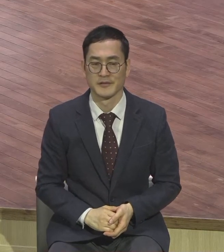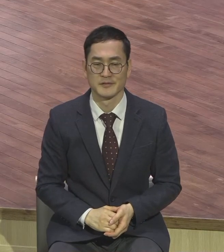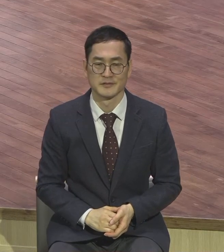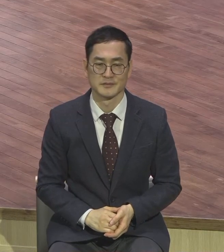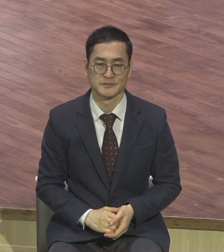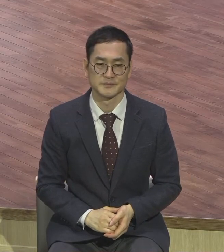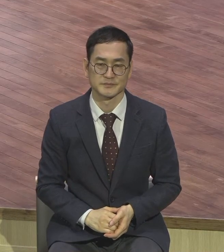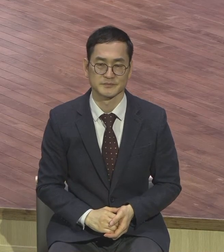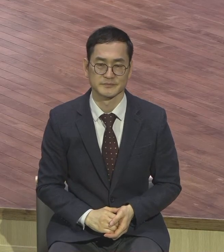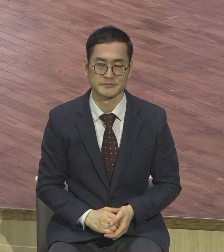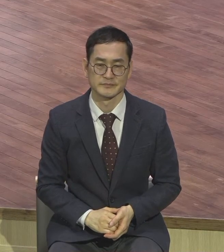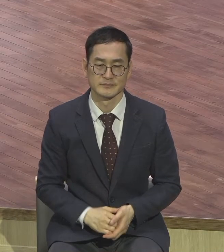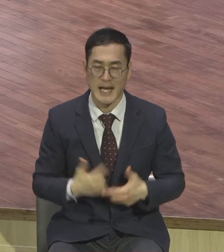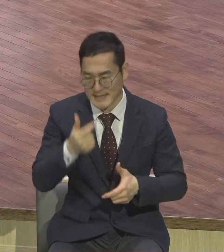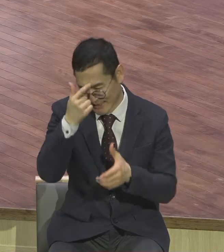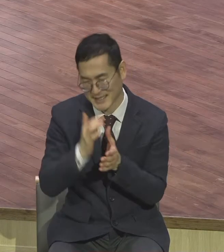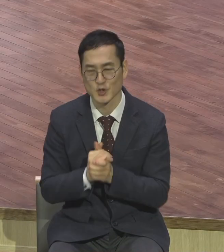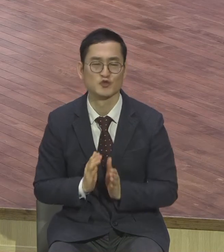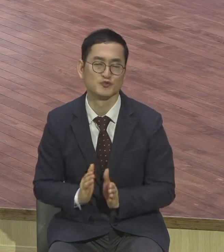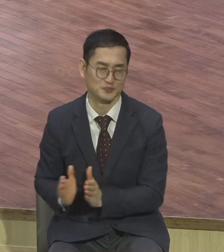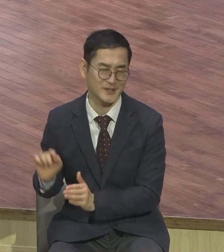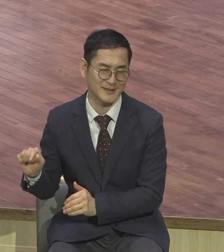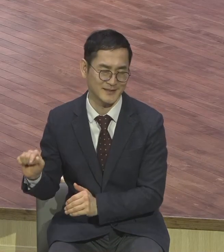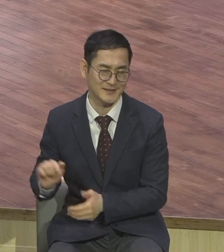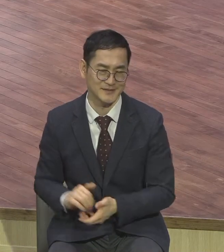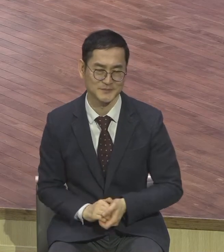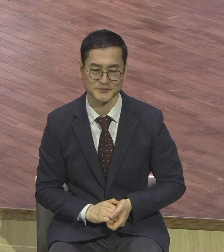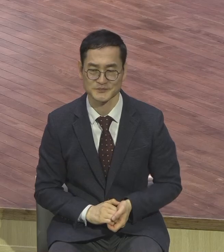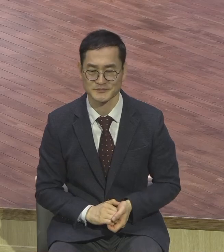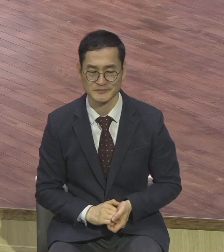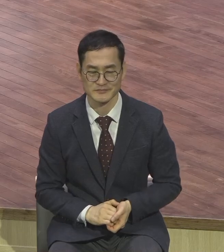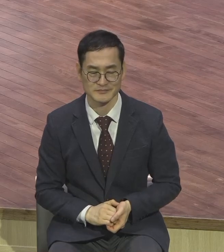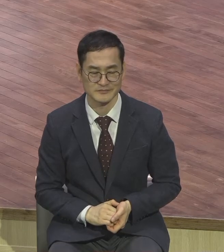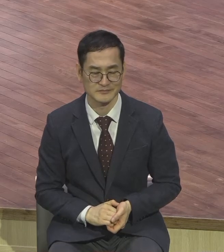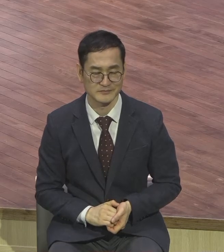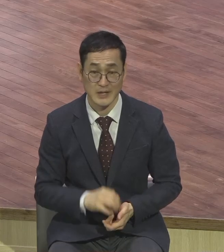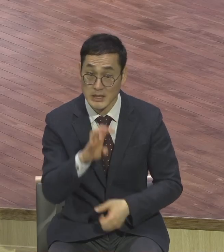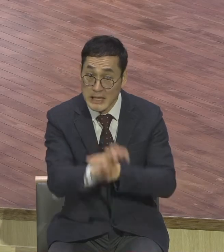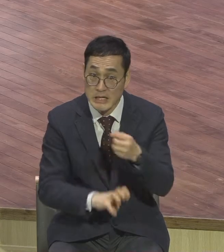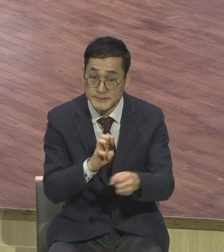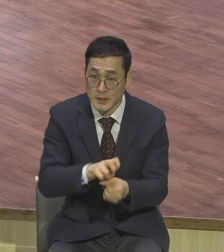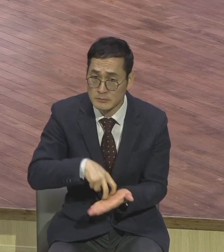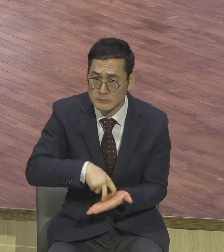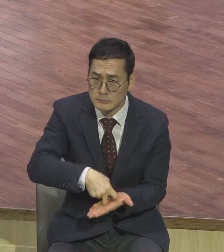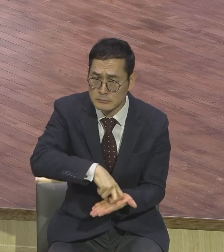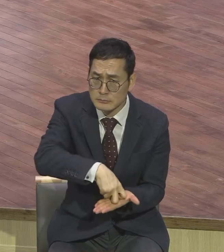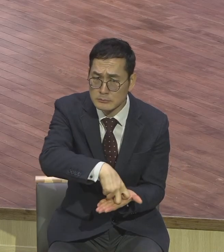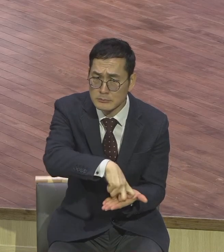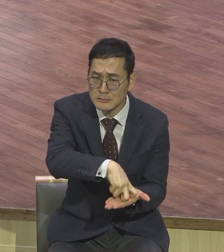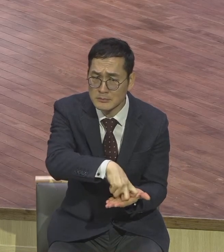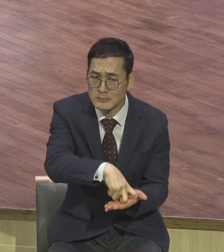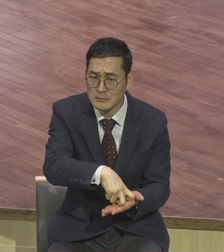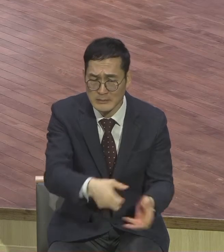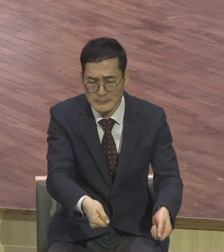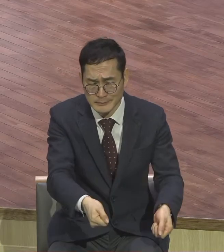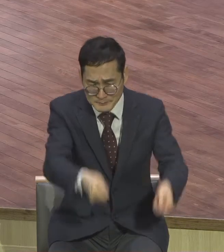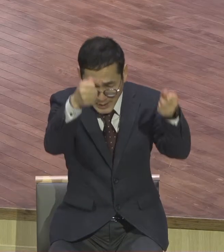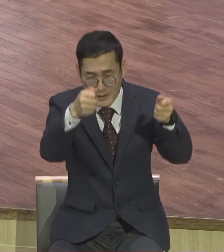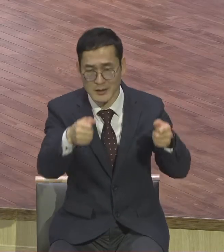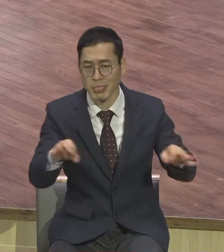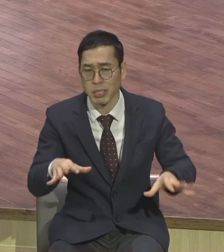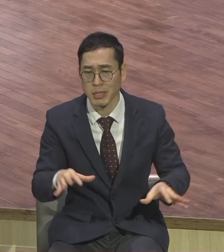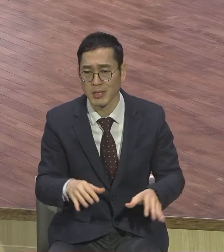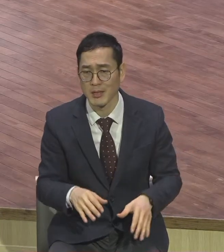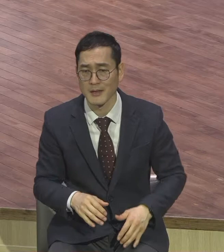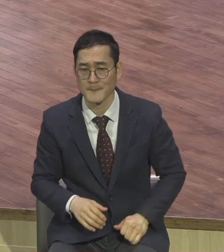뛰기도 했다. 이 말이 됩니까? 사슴이도 앉으면 어떻게 이런 그 윤복이 일으키는데 제일 듣기 싫은